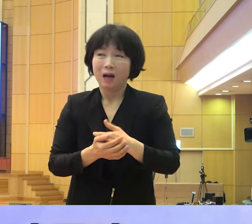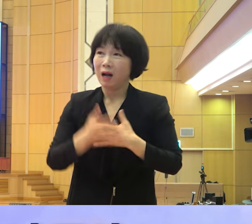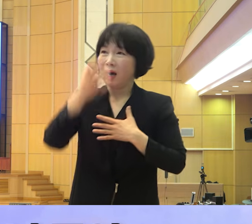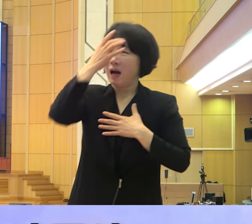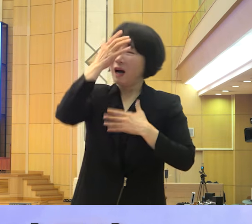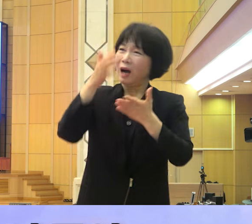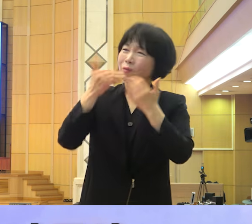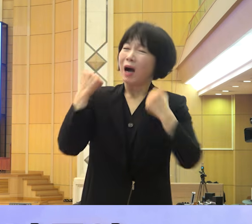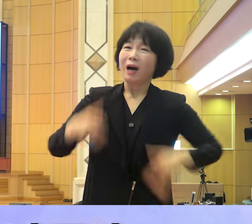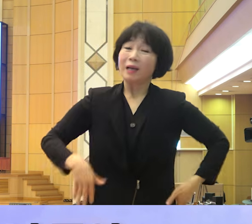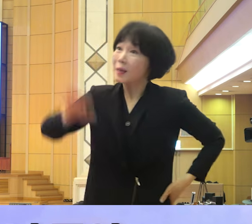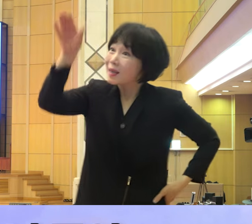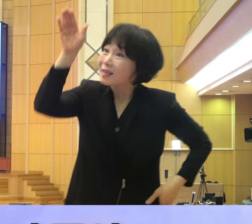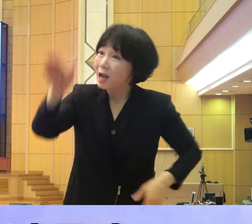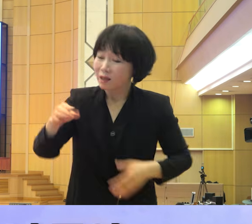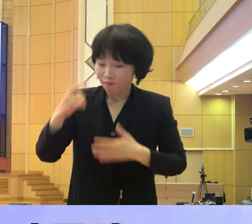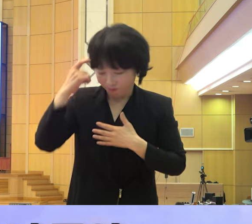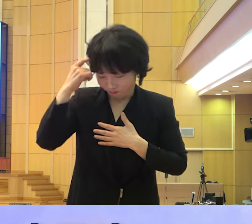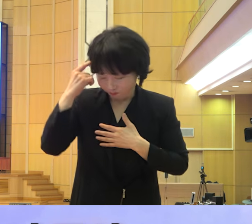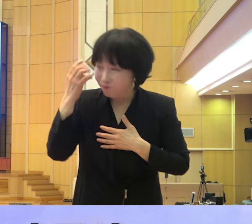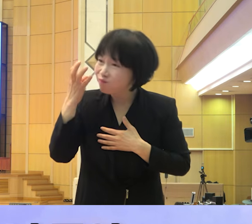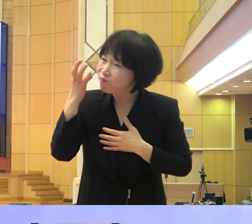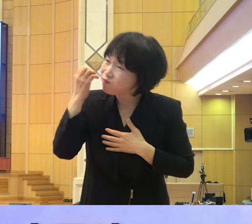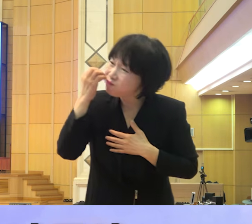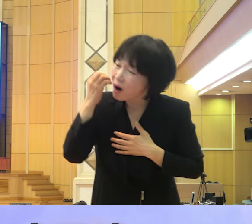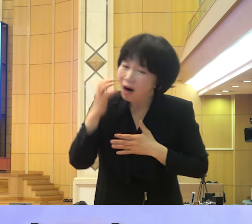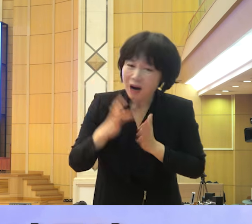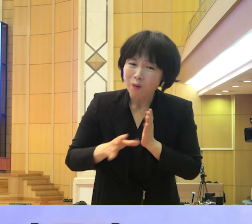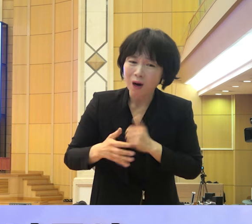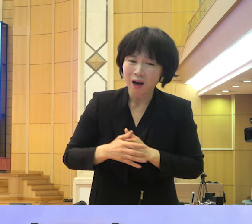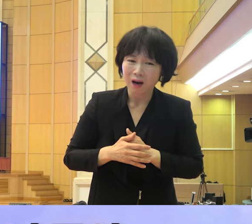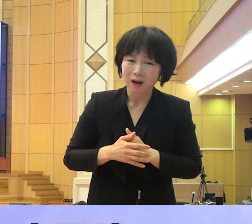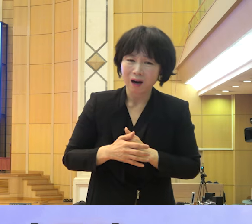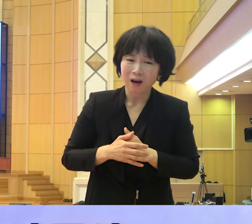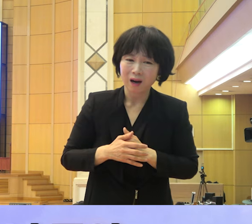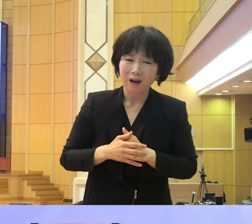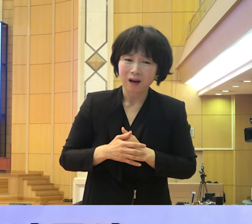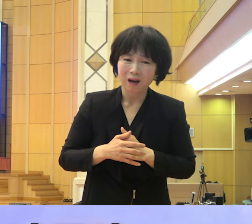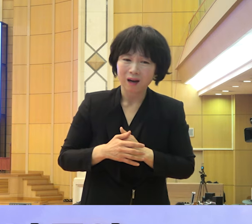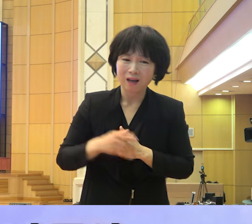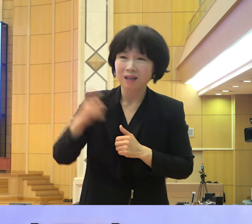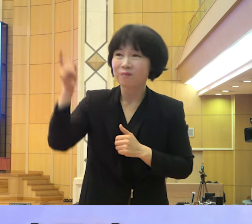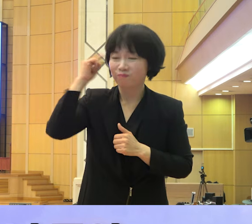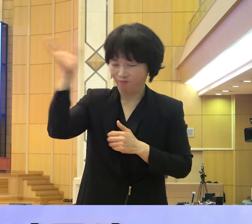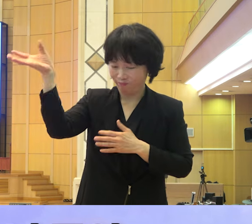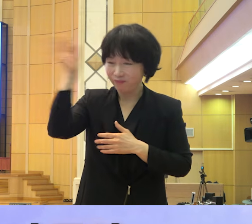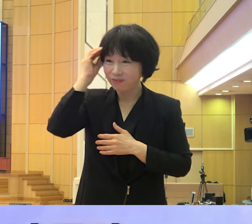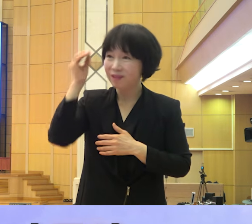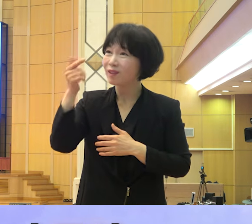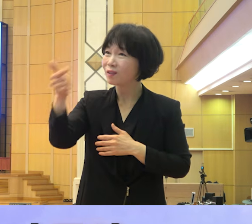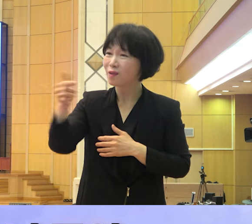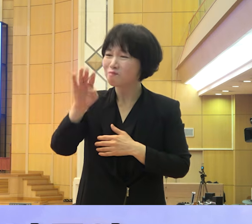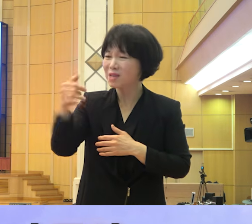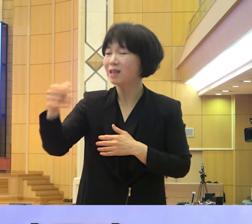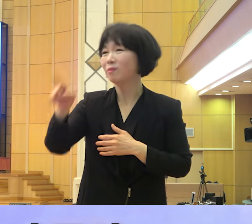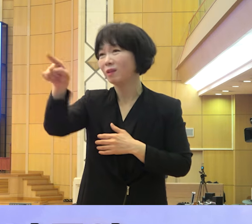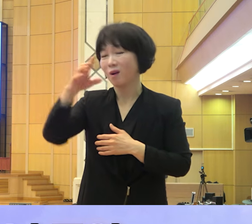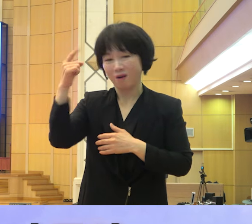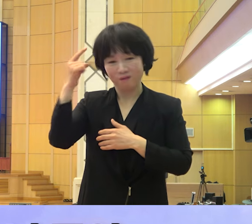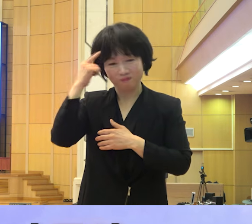좀 뭔가를 좀 알기나 하고 그렇게 말을 해야지. 그 무식이 충만하게